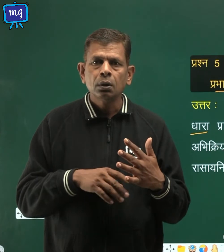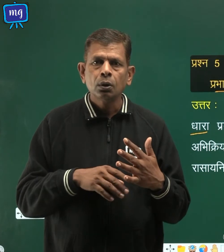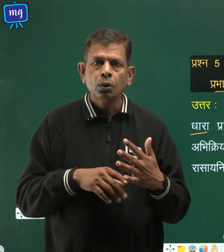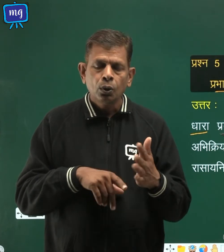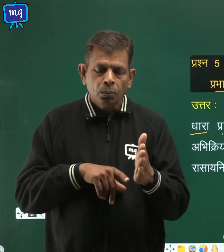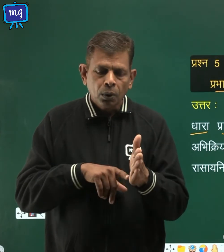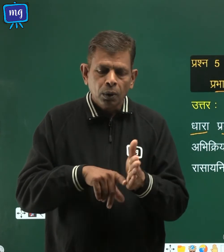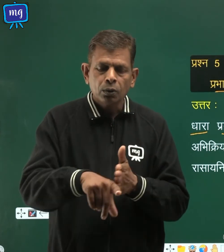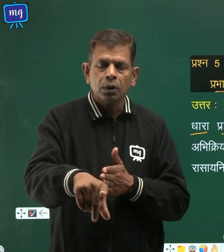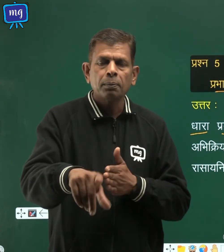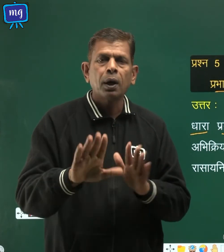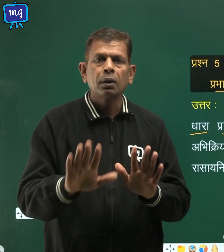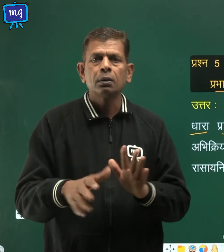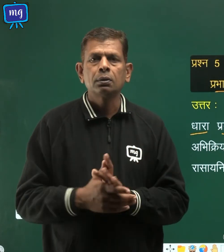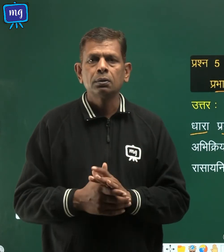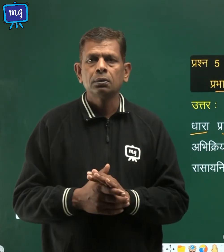प्रवाहित होने पर